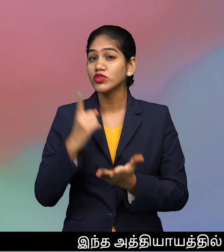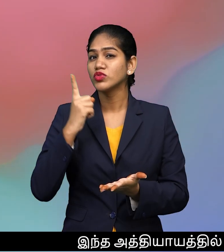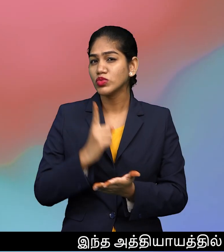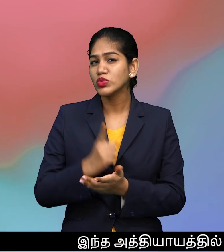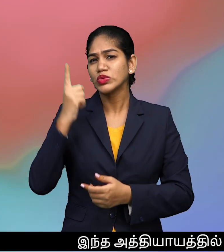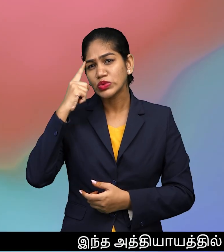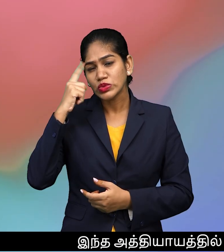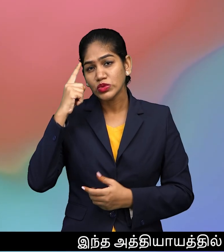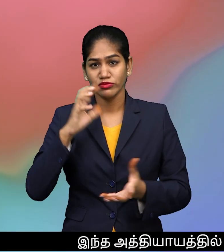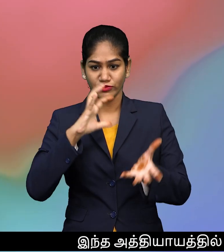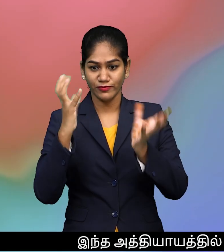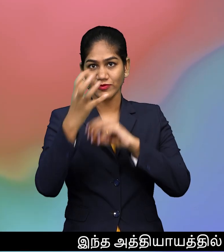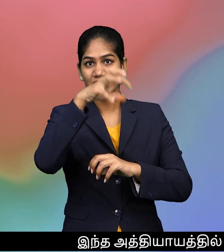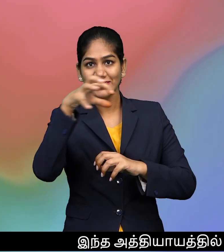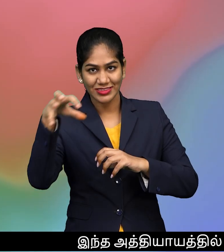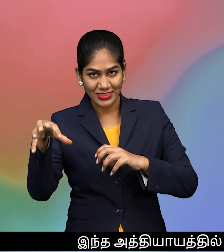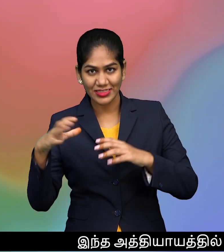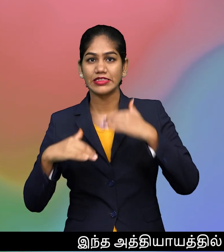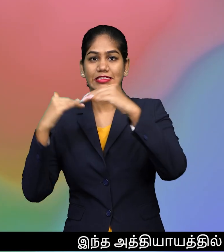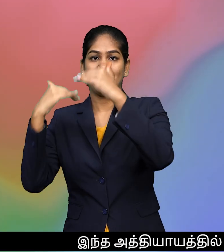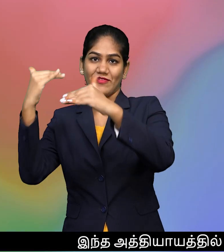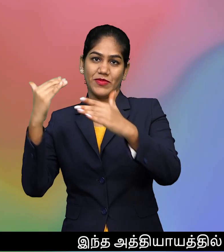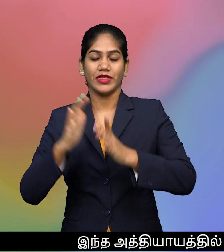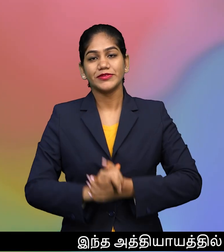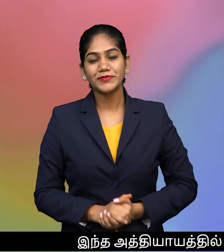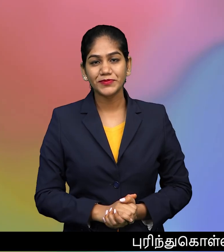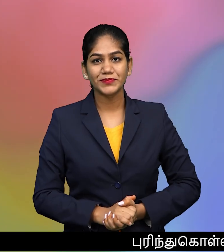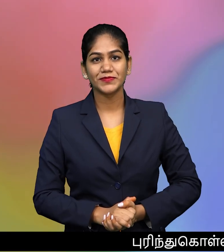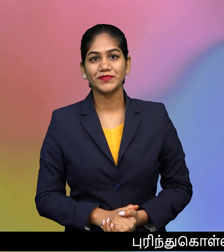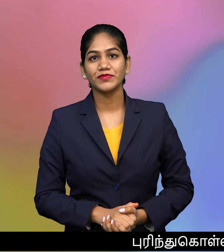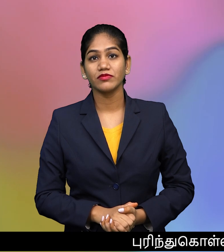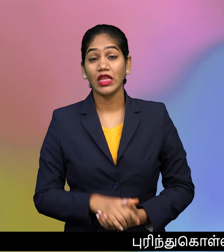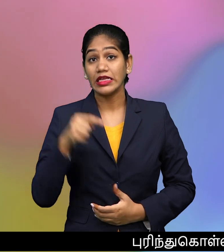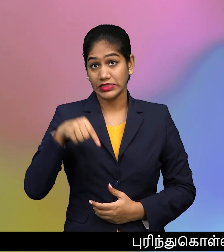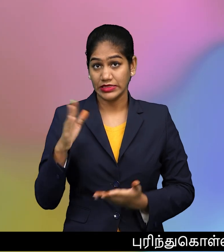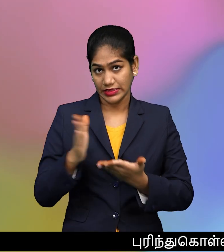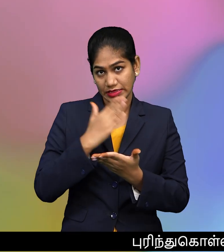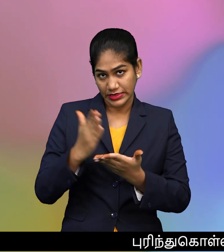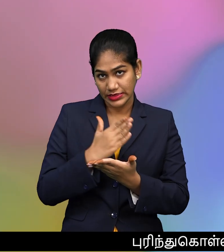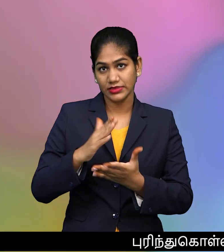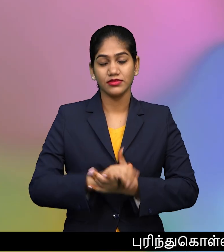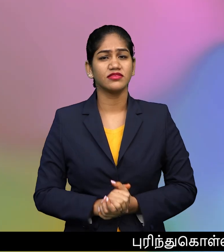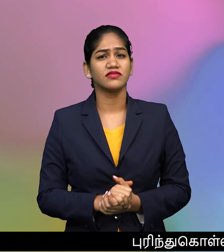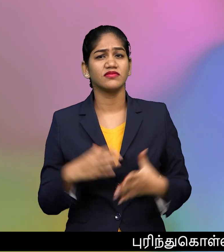இந்த அத்தியாயத்தில் வளர்ச்சி பற்றிய கருத்துக்களை புரிந்து கொள்ள முயற்சி செய்கிறோம்.